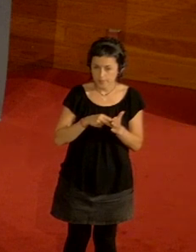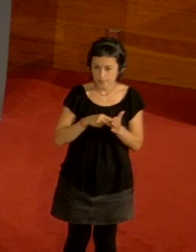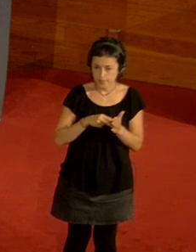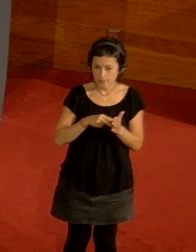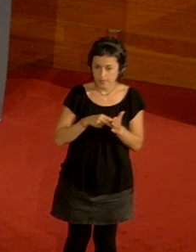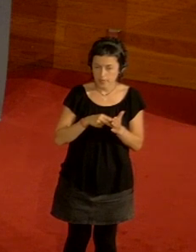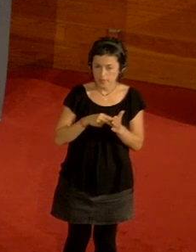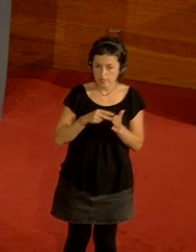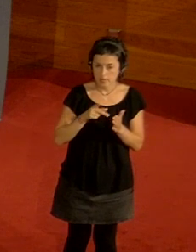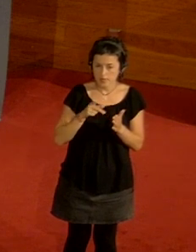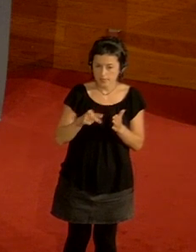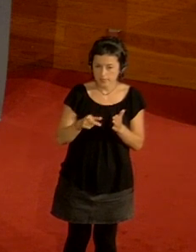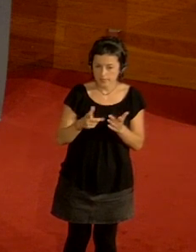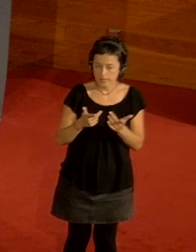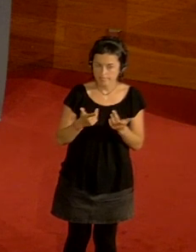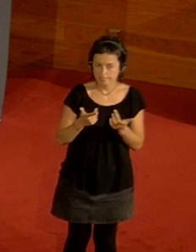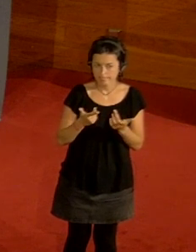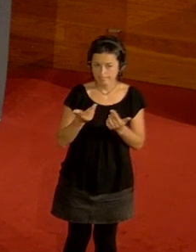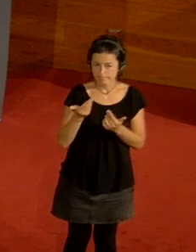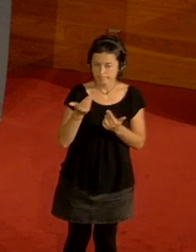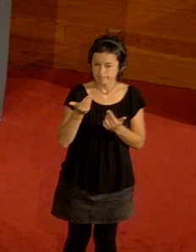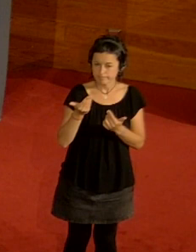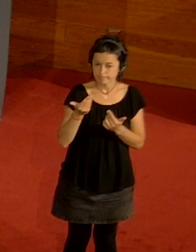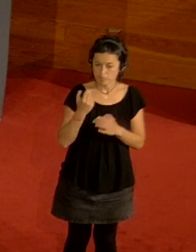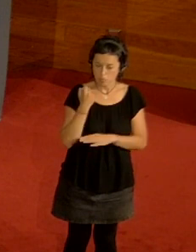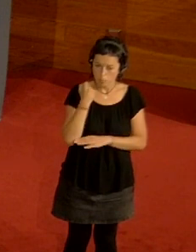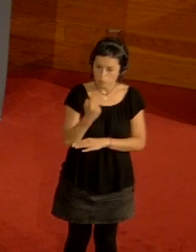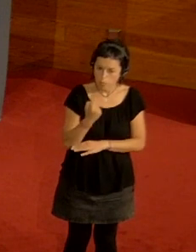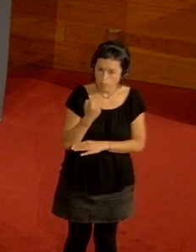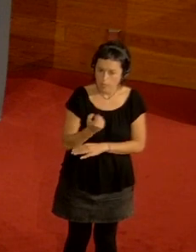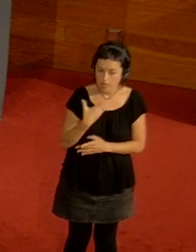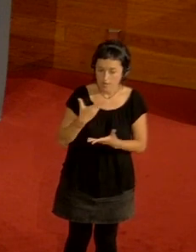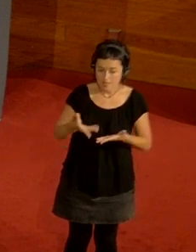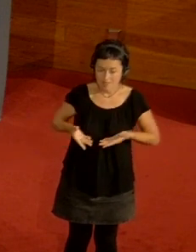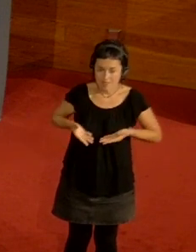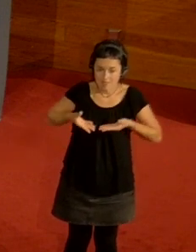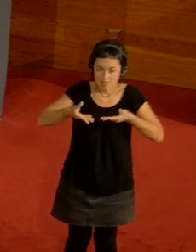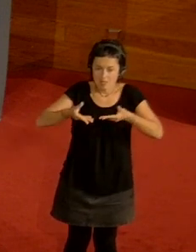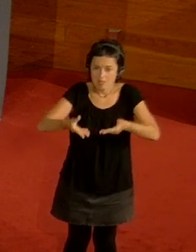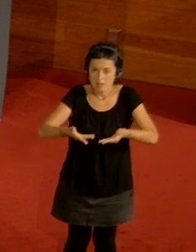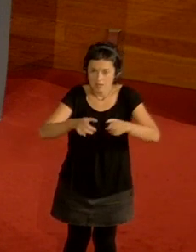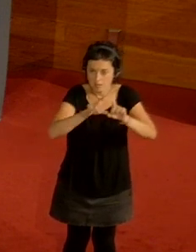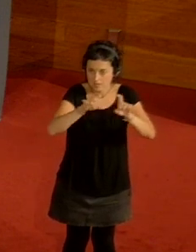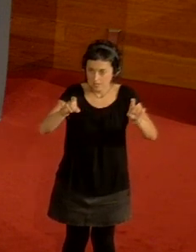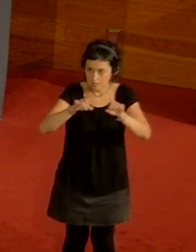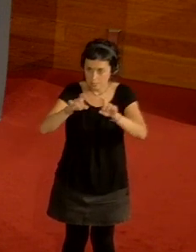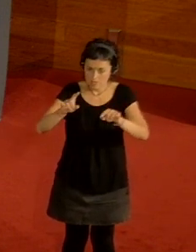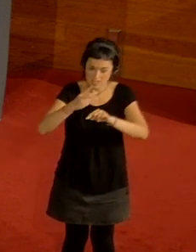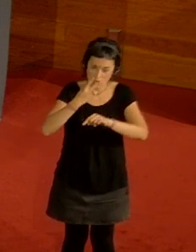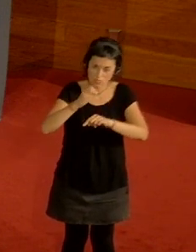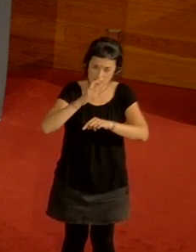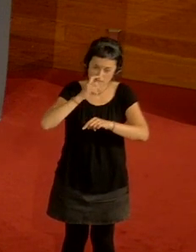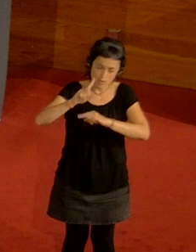mayor eh peso y un mayor poder a las Industrias que que en Las dos últimas décadas eh han